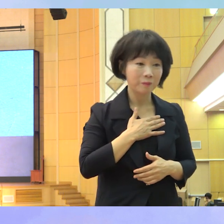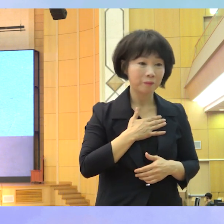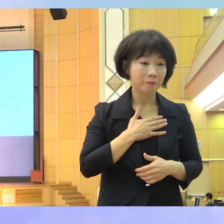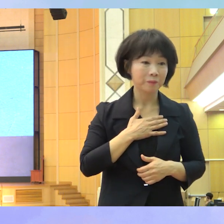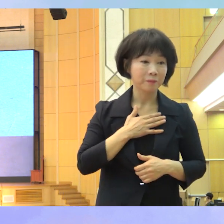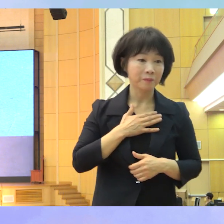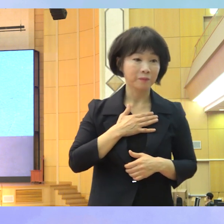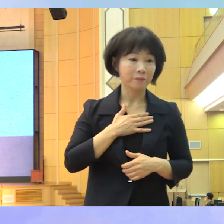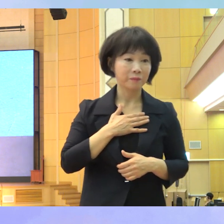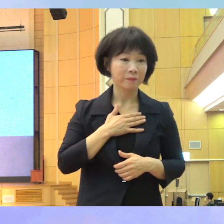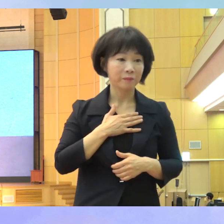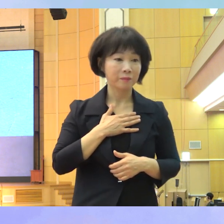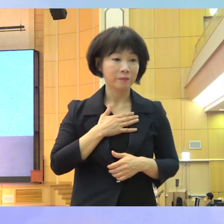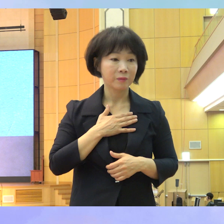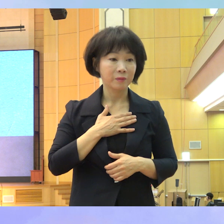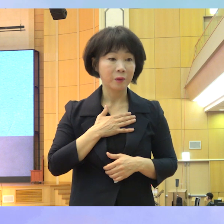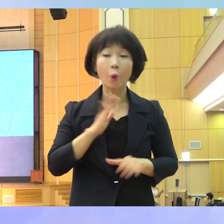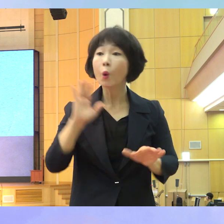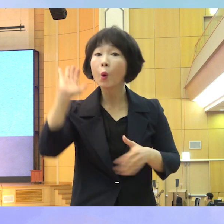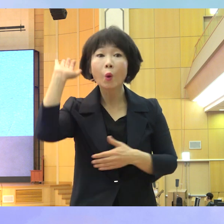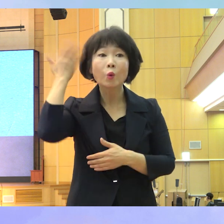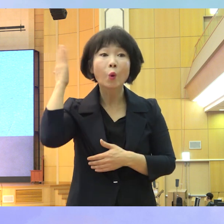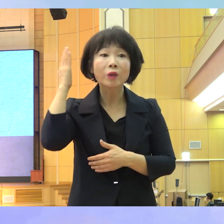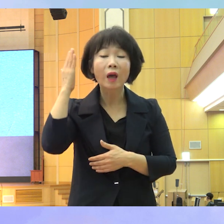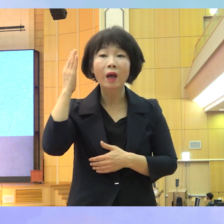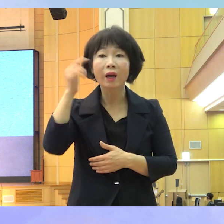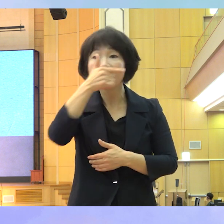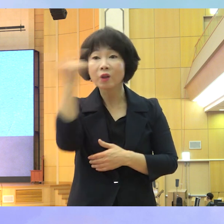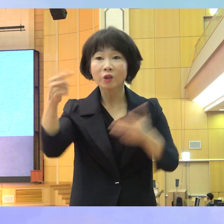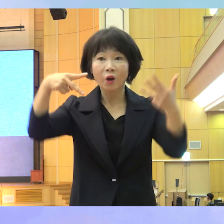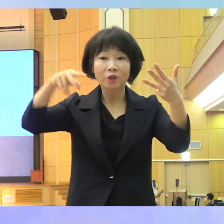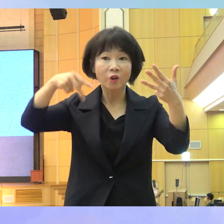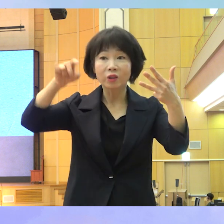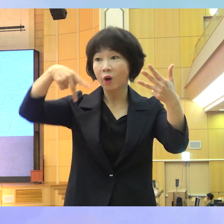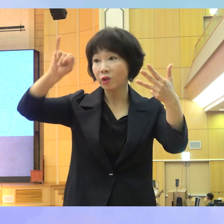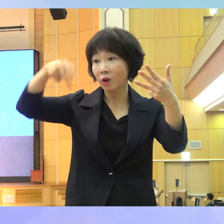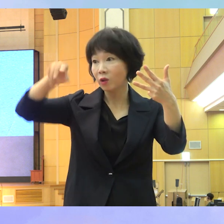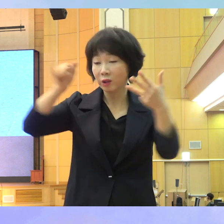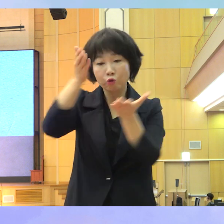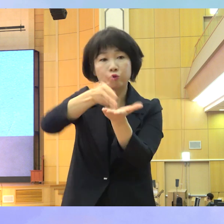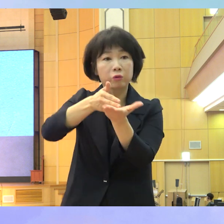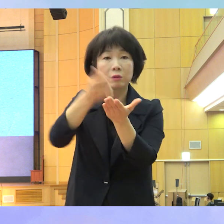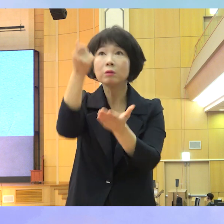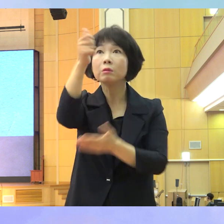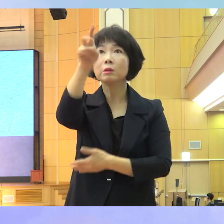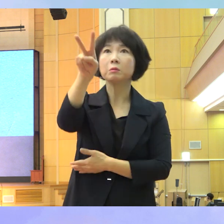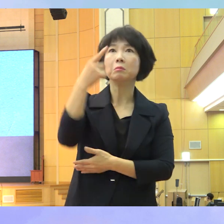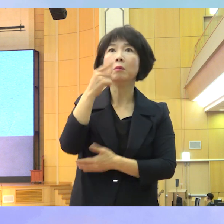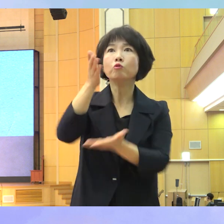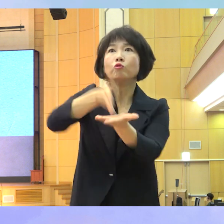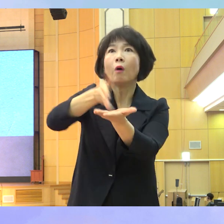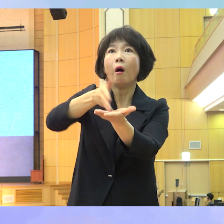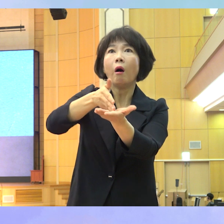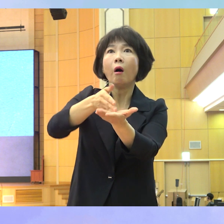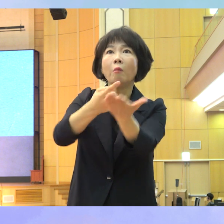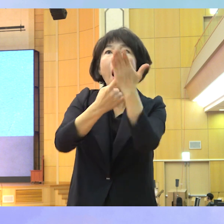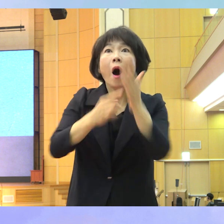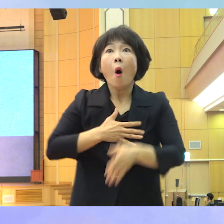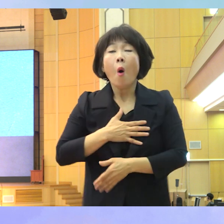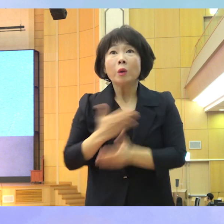대부분 8시쯤 이렇게 뉴스를 하거든요. 그런 뉴스를 볼 때 어떤 날은 너무나도 많은 사건, 사고가